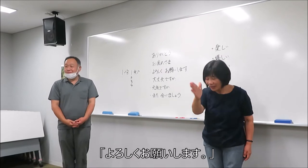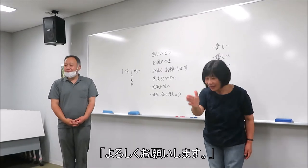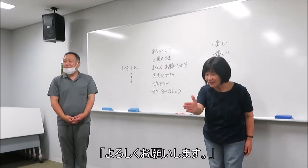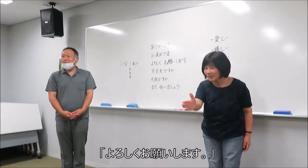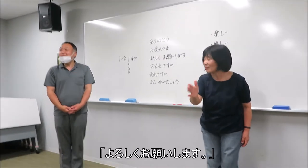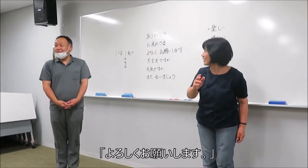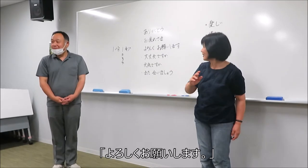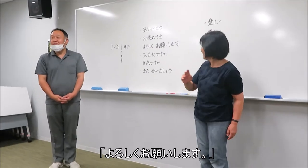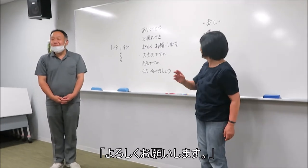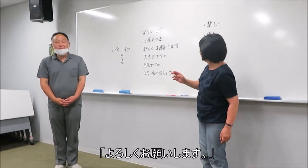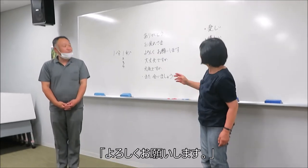よろしくお願いします。